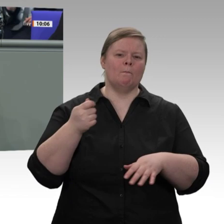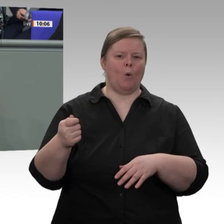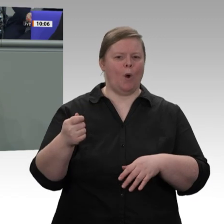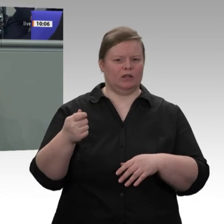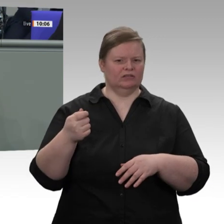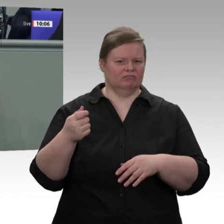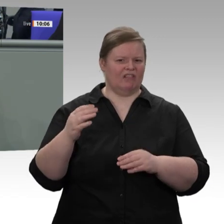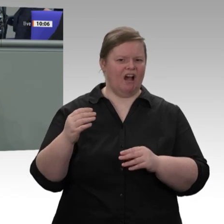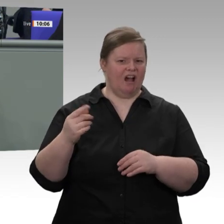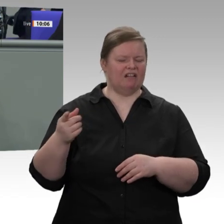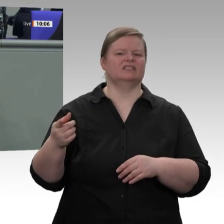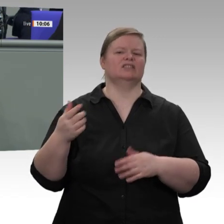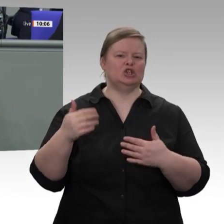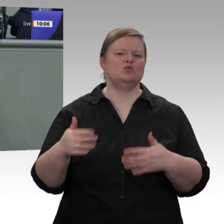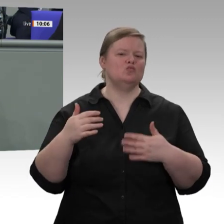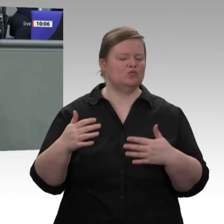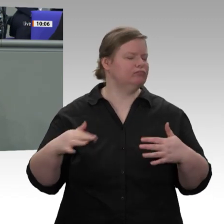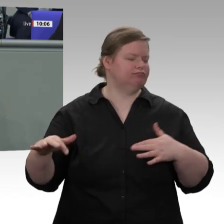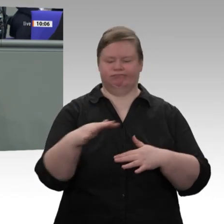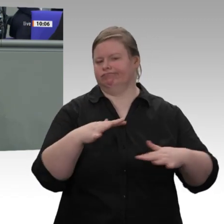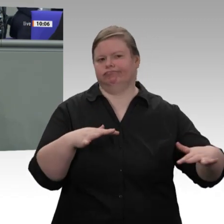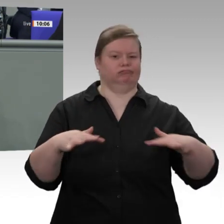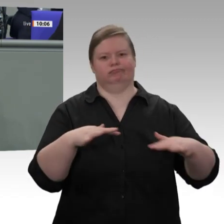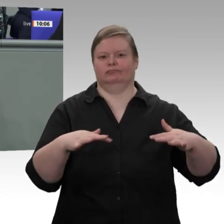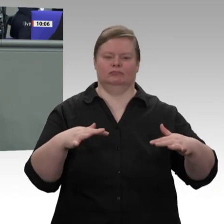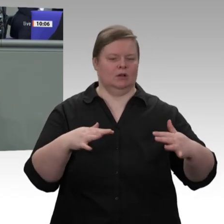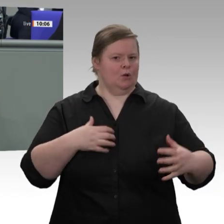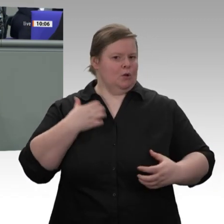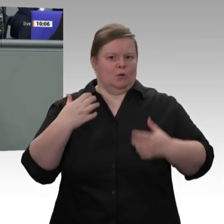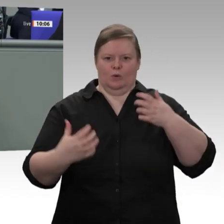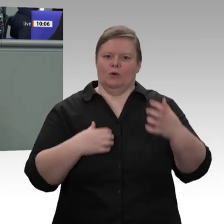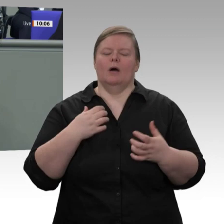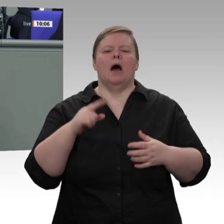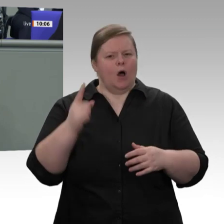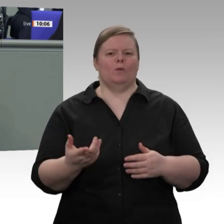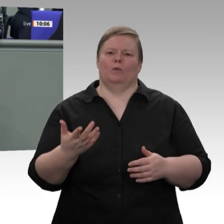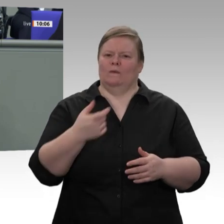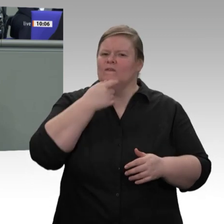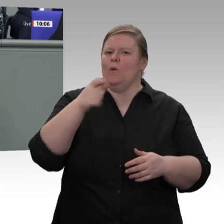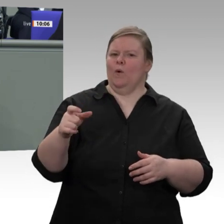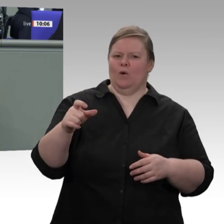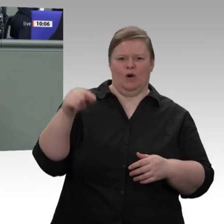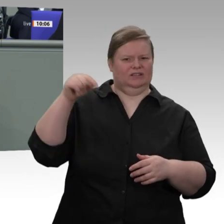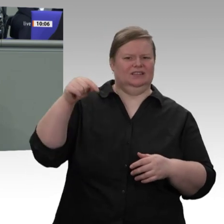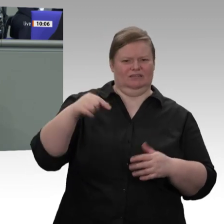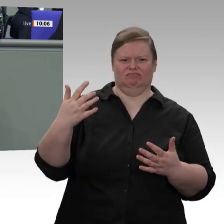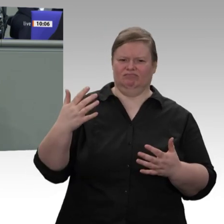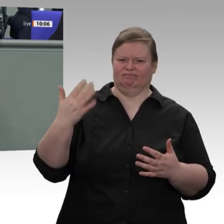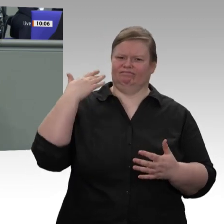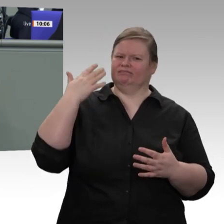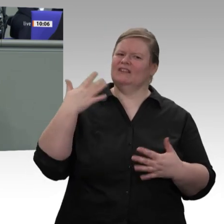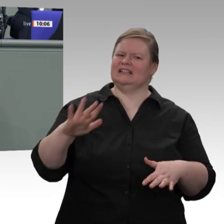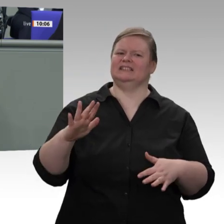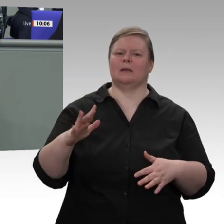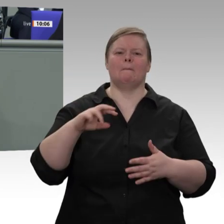Der Generalbundesanwalt weiß mitnichten, wie sich die Motivation des Täters entwickelt hat, aber doch unzurechnungsfähig.